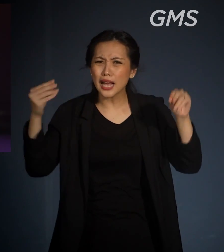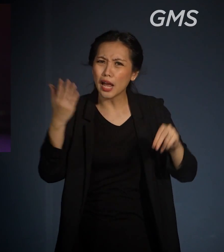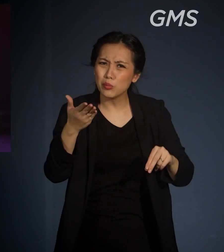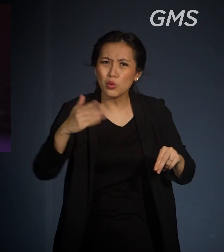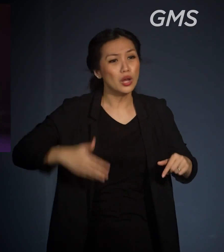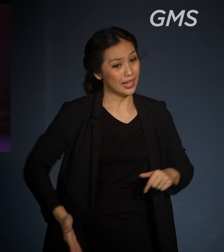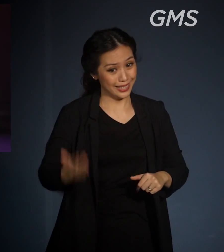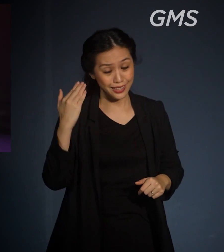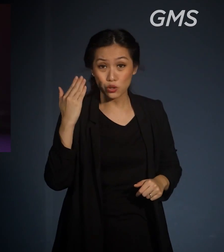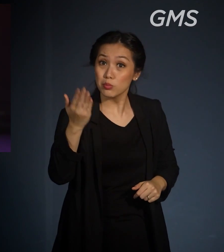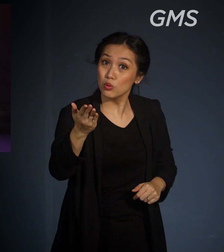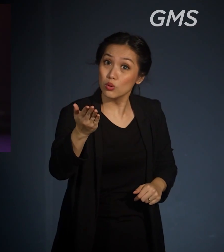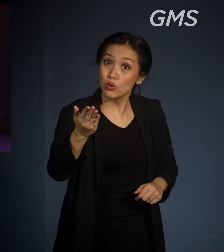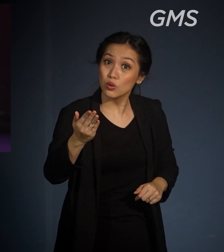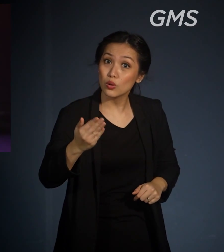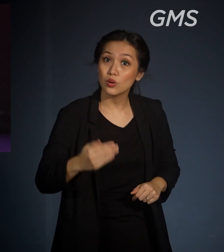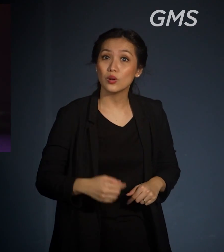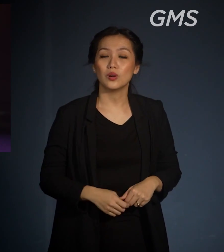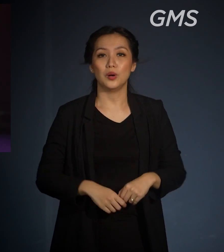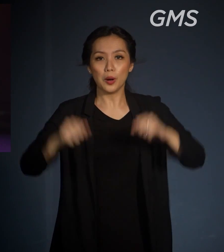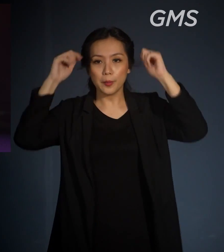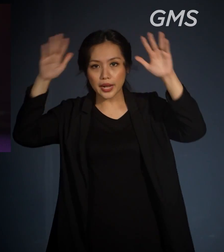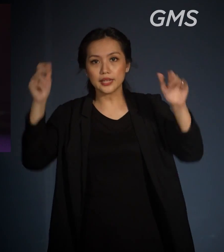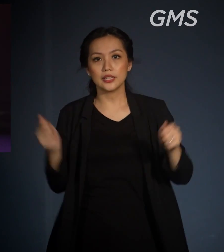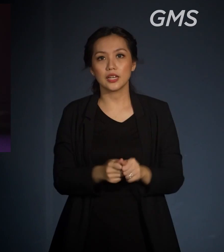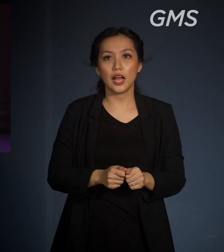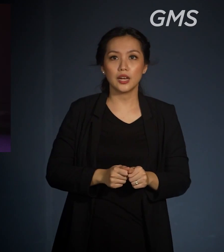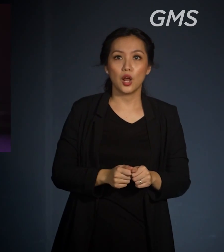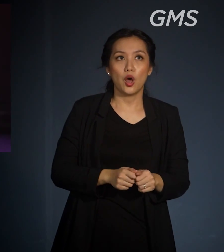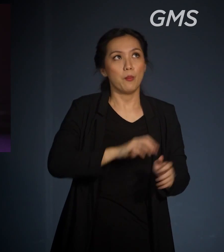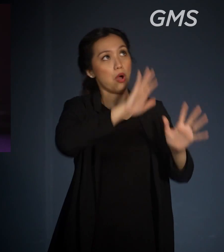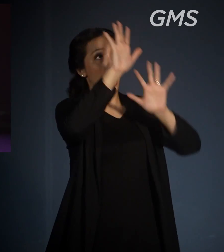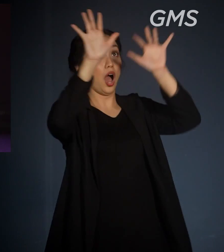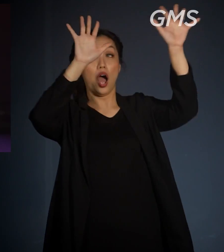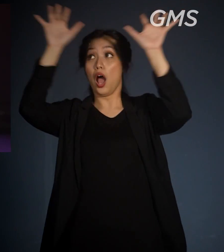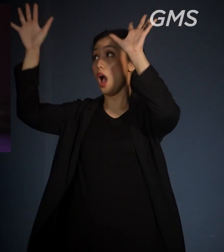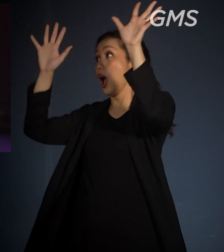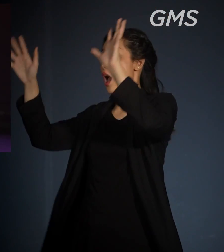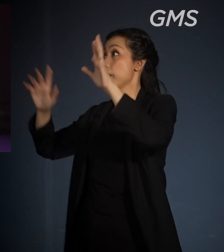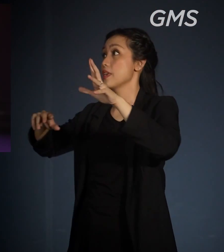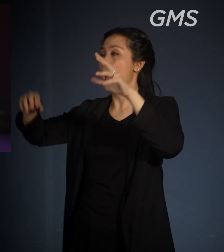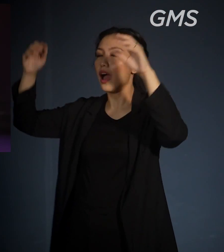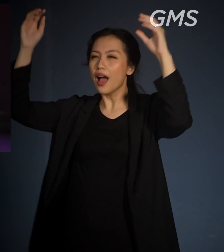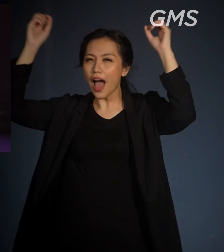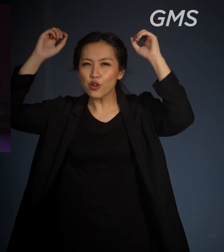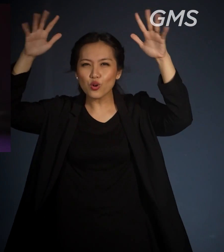hidup Anda. Tuhan memberkati Anda dengan berbagai anugerah.